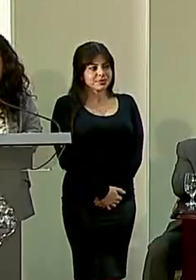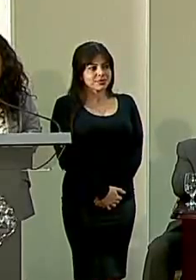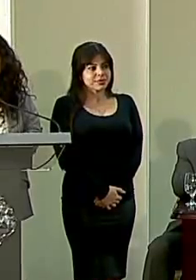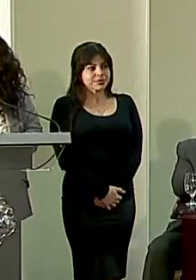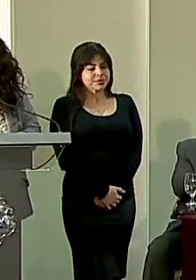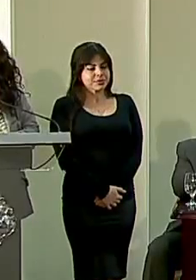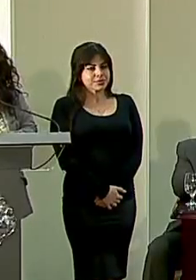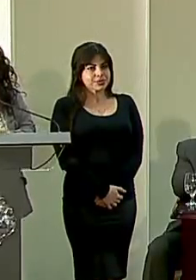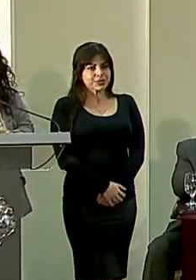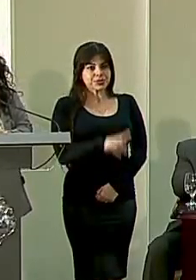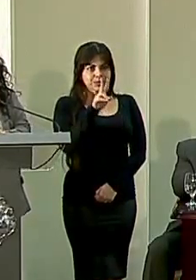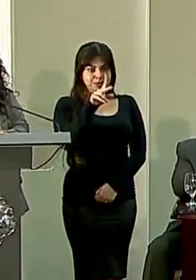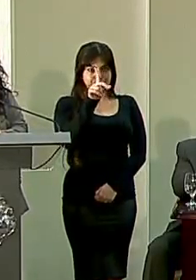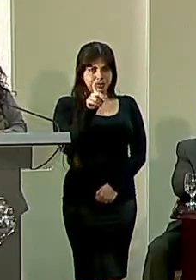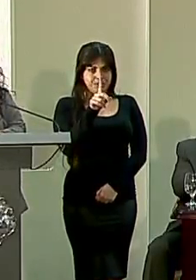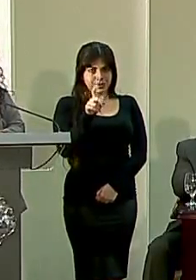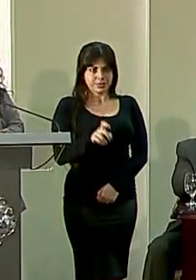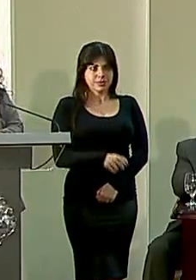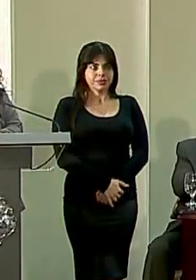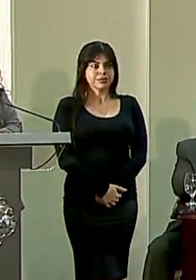Dos preguntas, señor ministro.